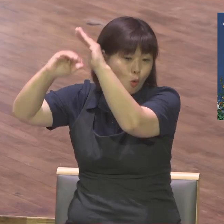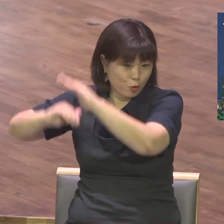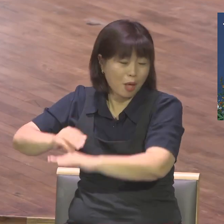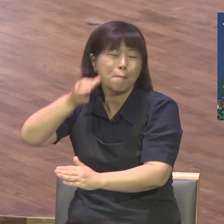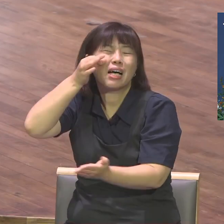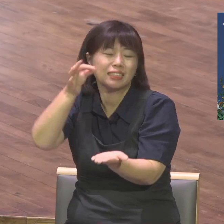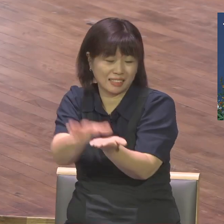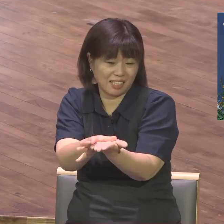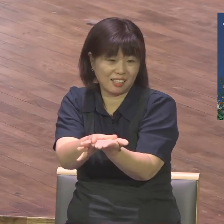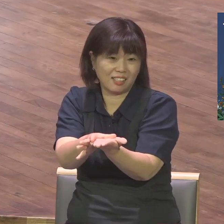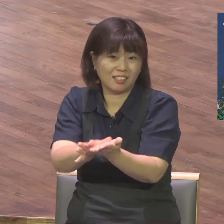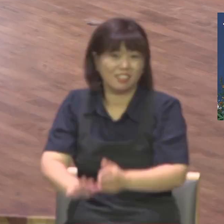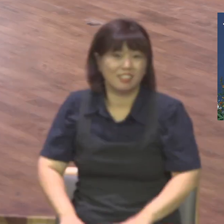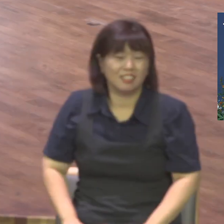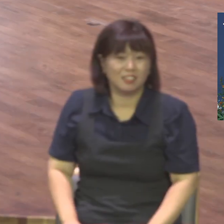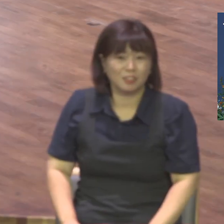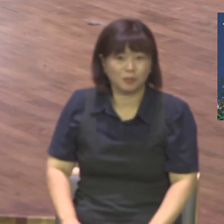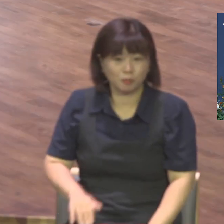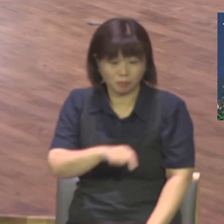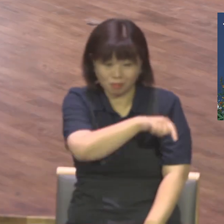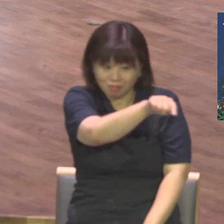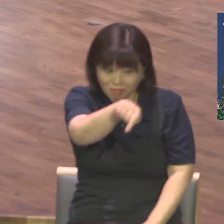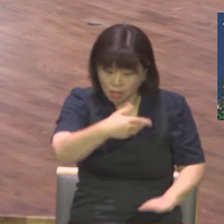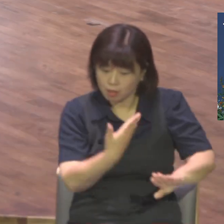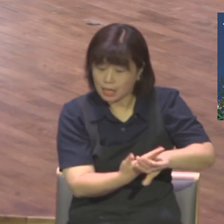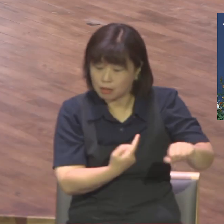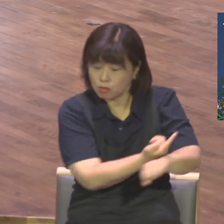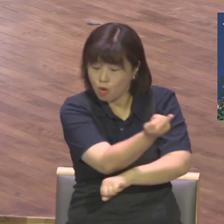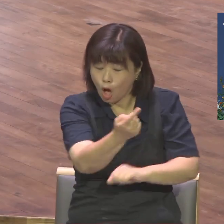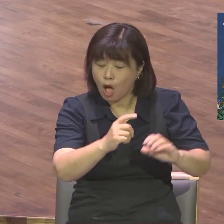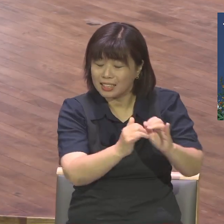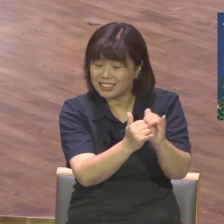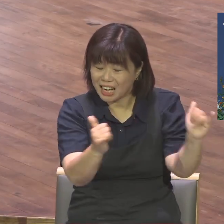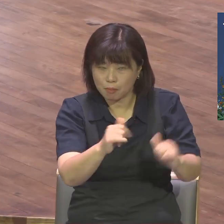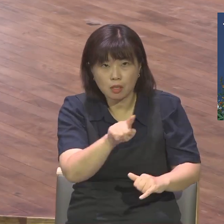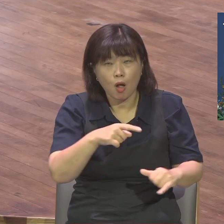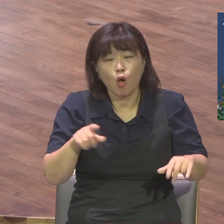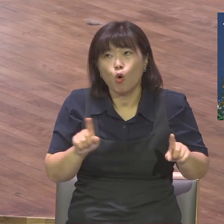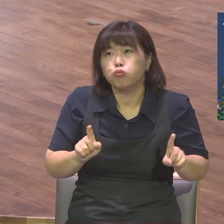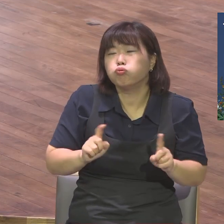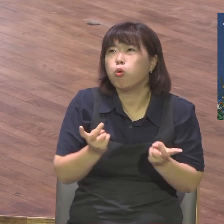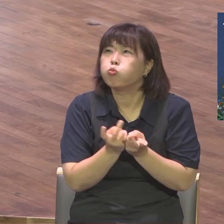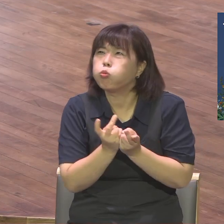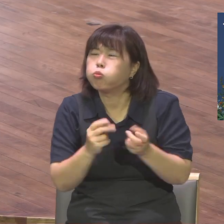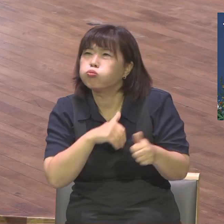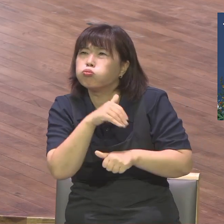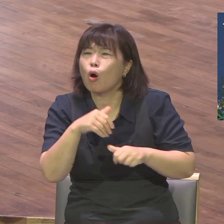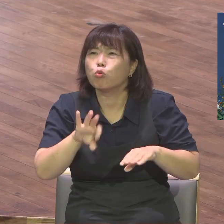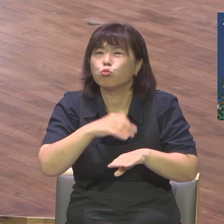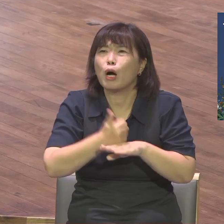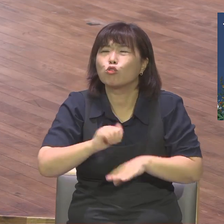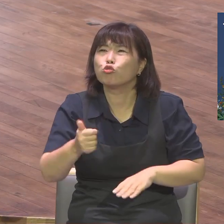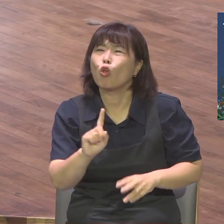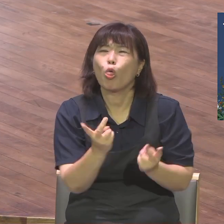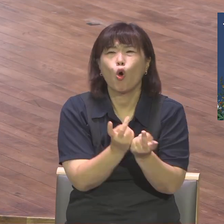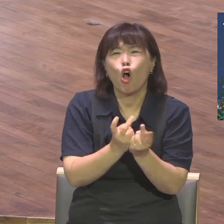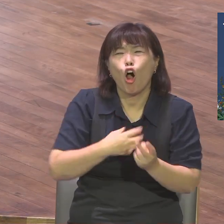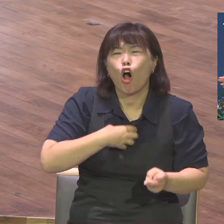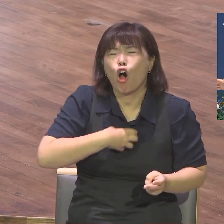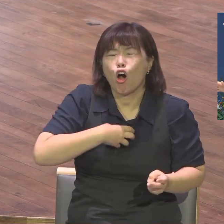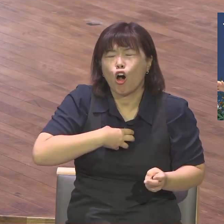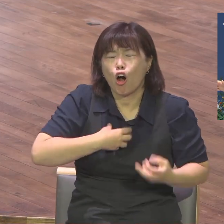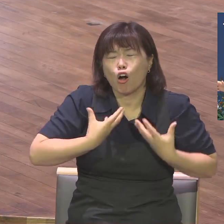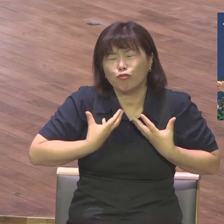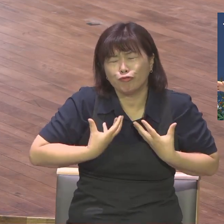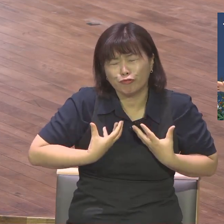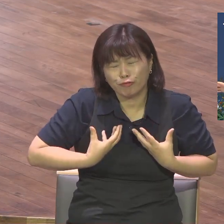이걸 본 거예요. 능력과 권세의 보좌에 앉으신 예수님을 본 것입니다. 와, 지금 절망